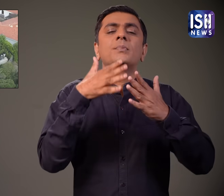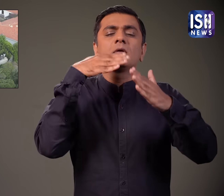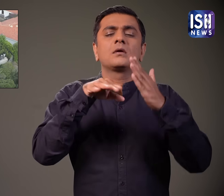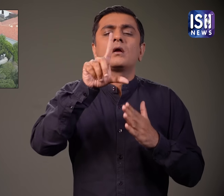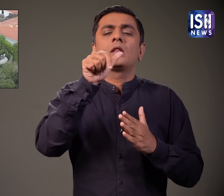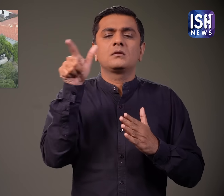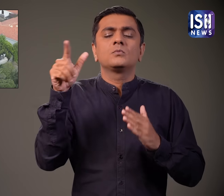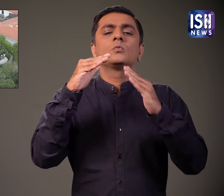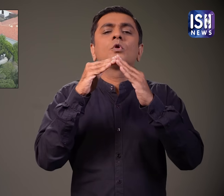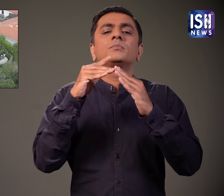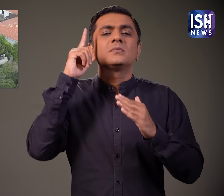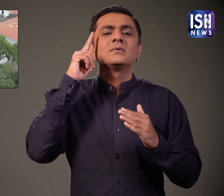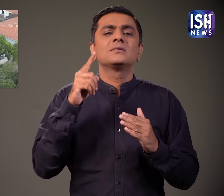हॉट टब में बृत्यू हो गई